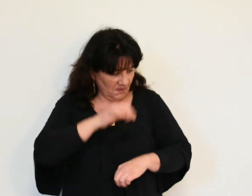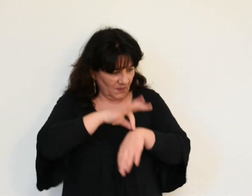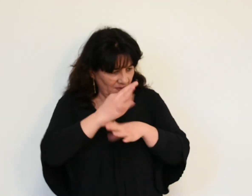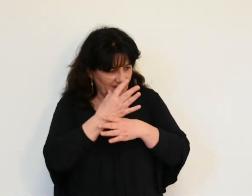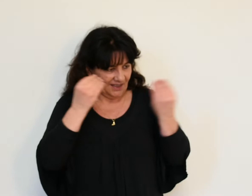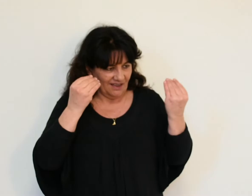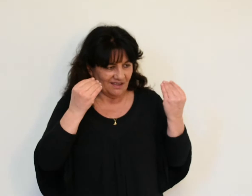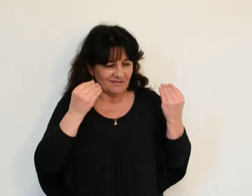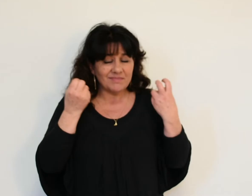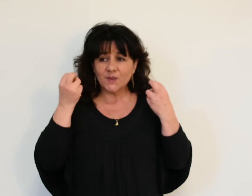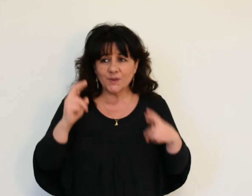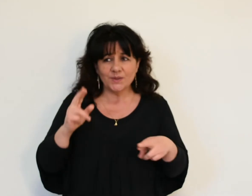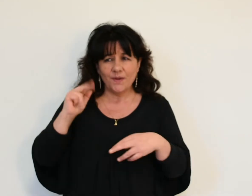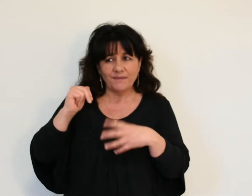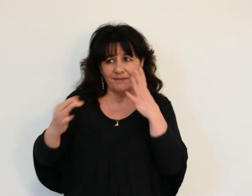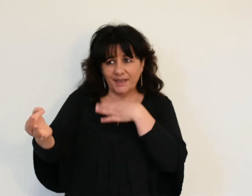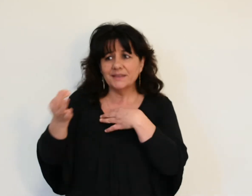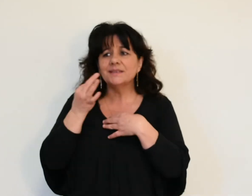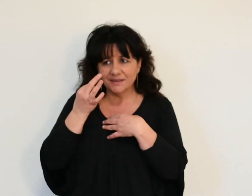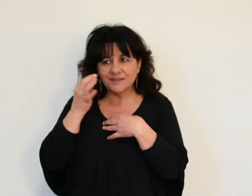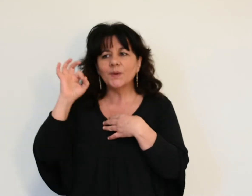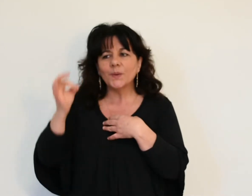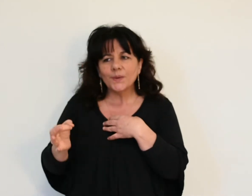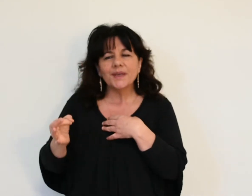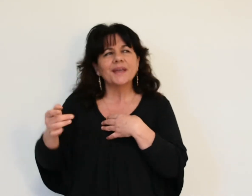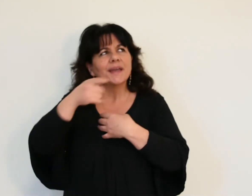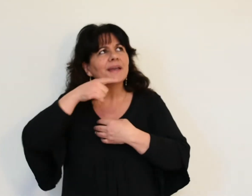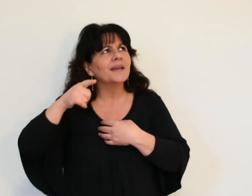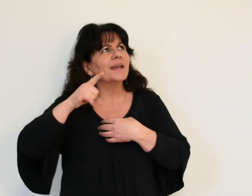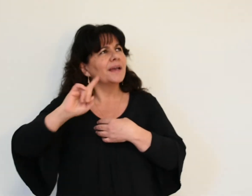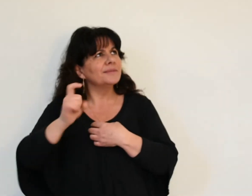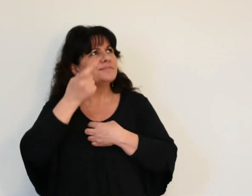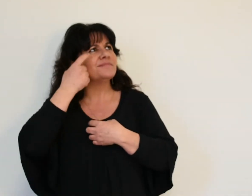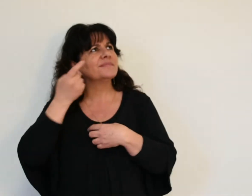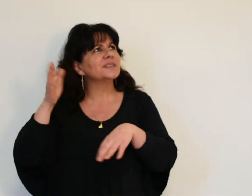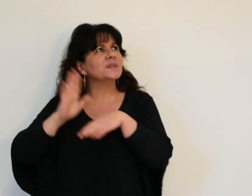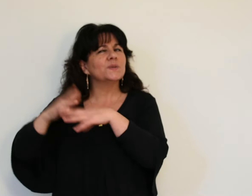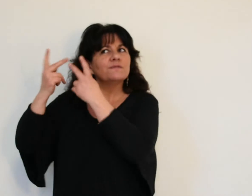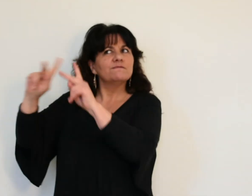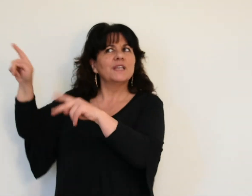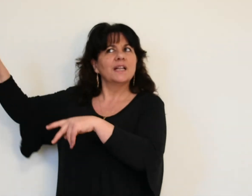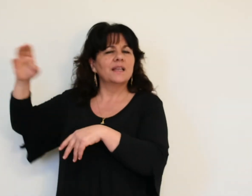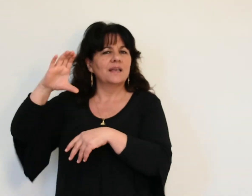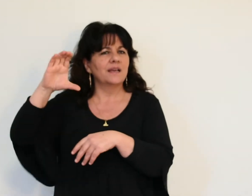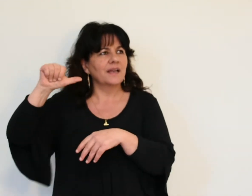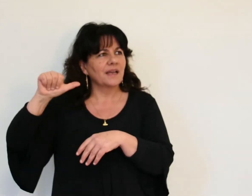et me dire : nous avons appris tout ce qui s'est passé à Capharnaüm. Fais donc de même